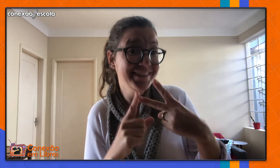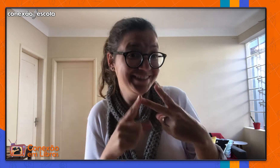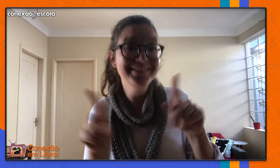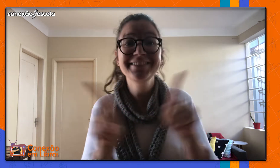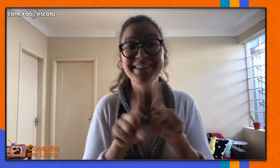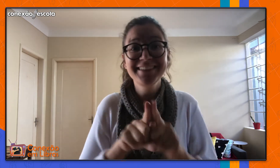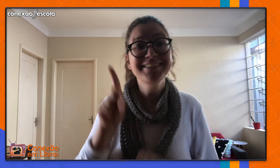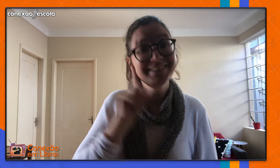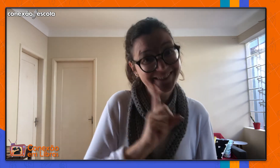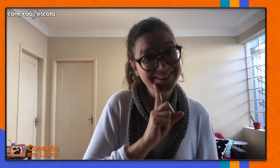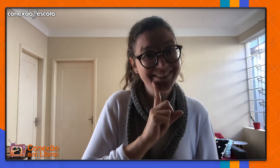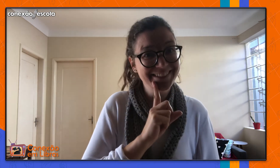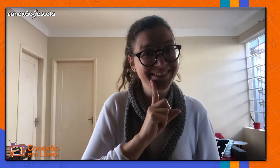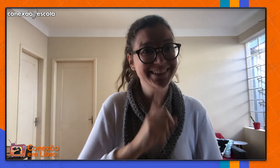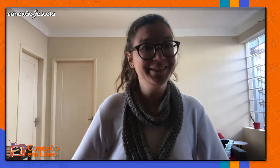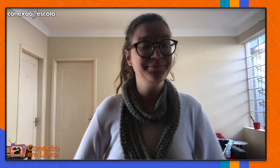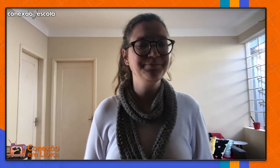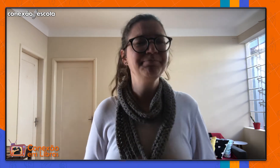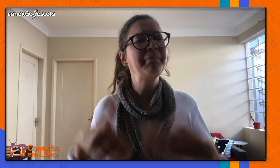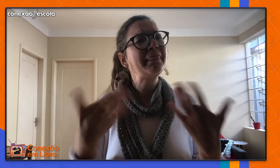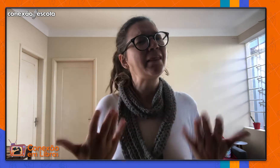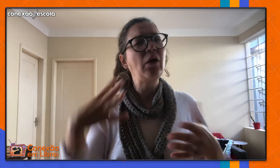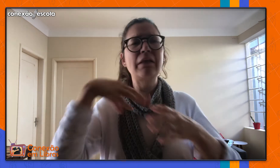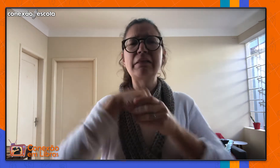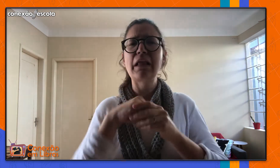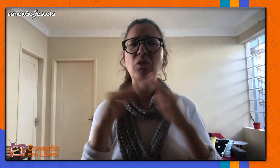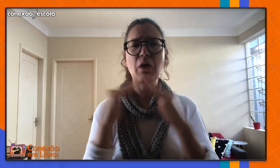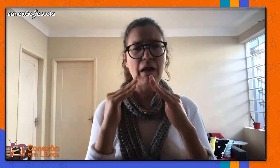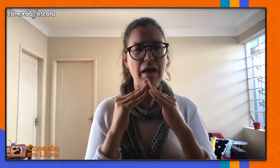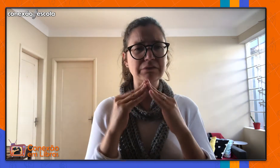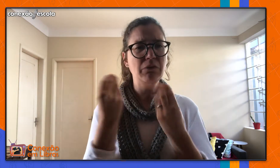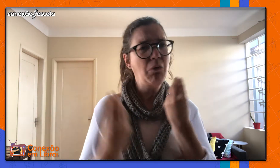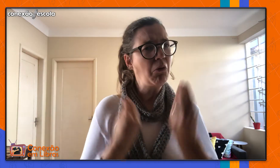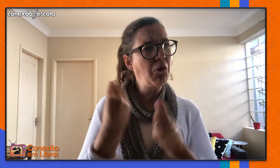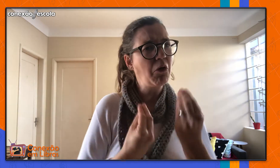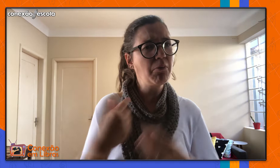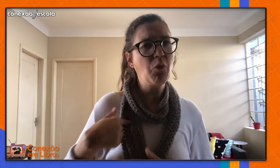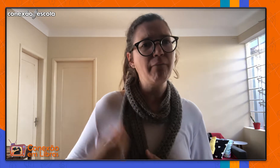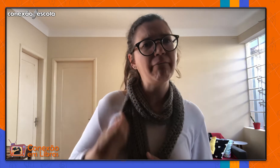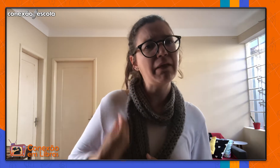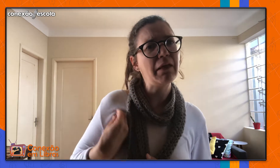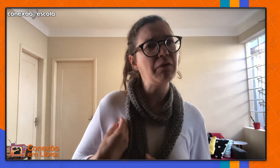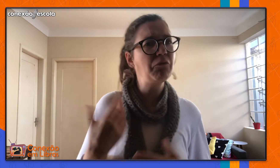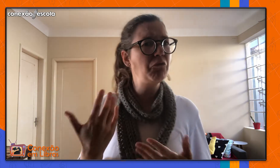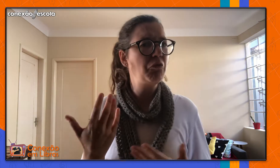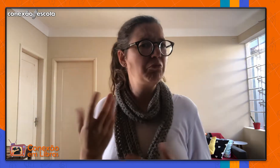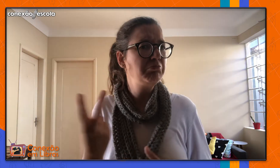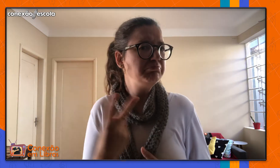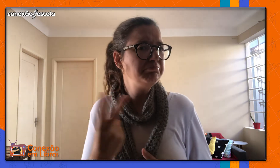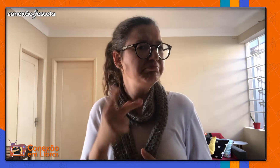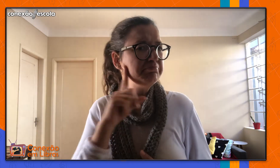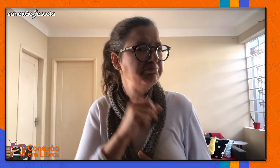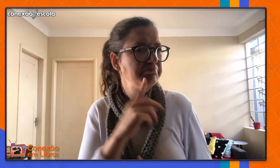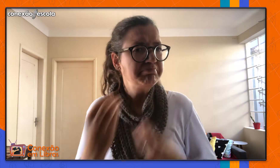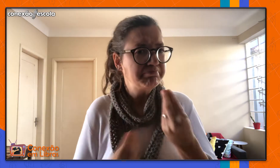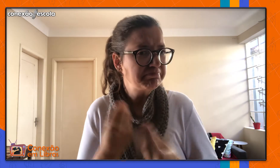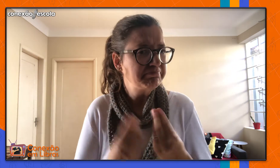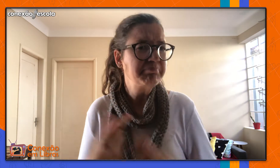Agora ela já tem 7 anos, também tem uma segunda filha que é surda, e dentro de casa, o nosso convívio